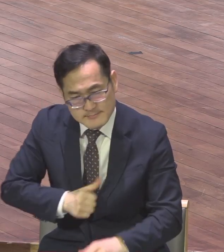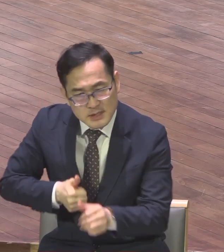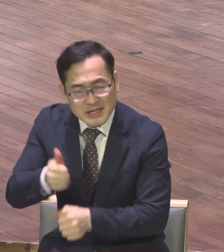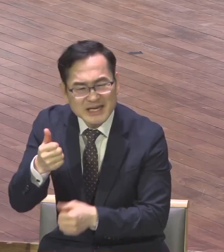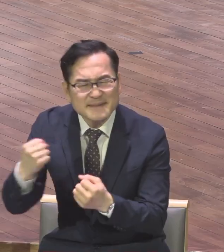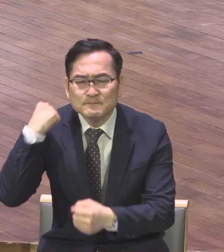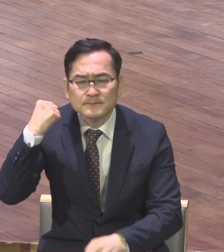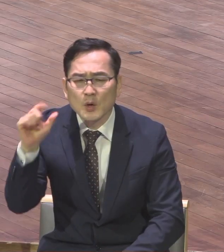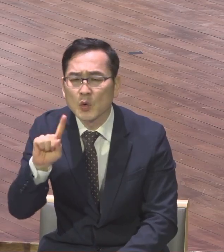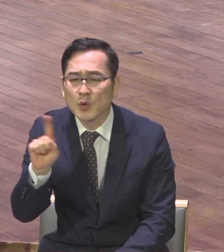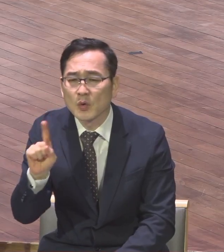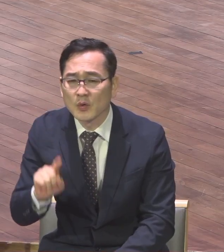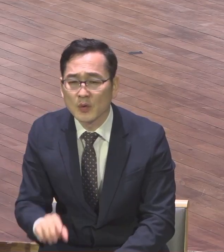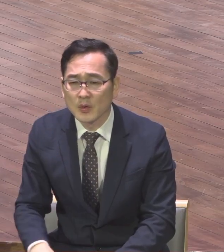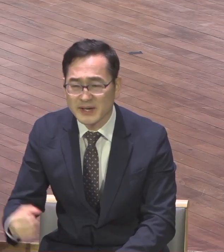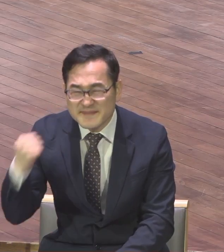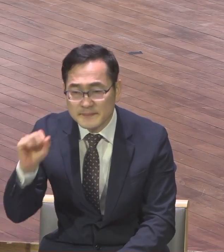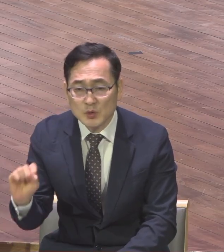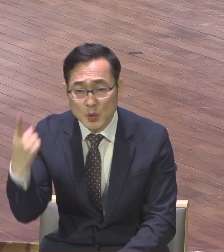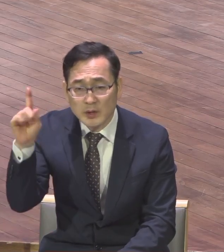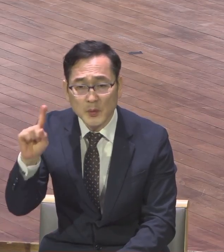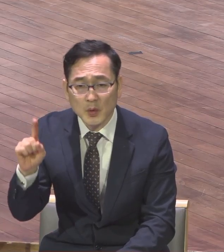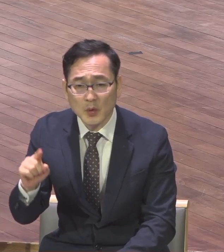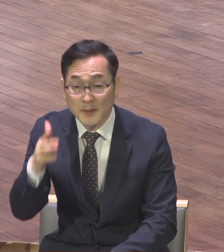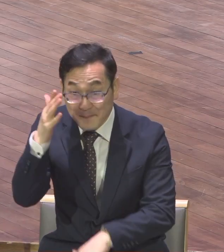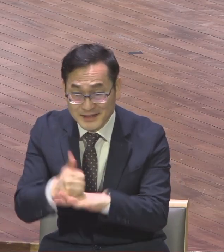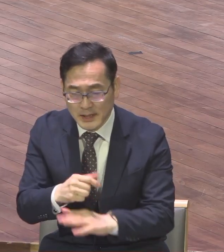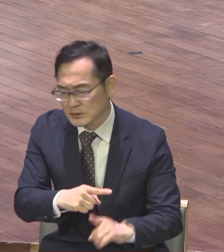나중에 최후에는 순교하기까지